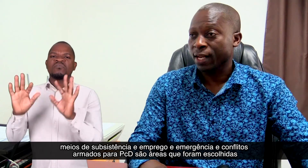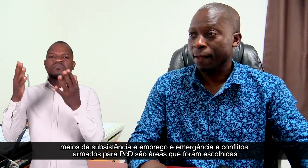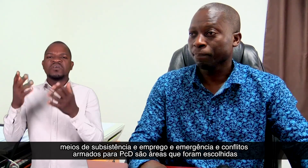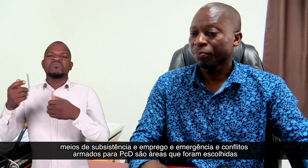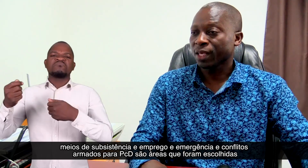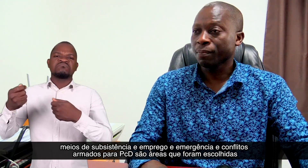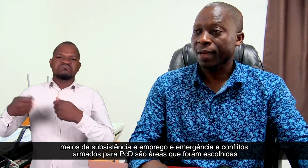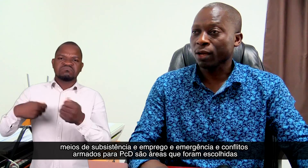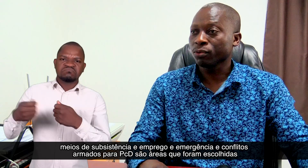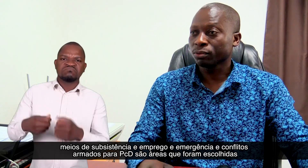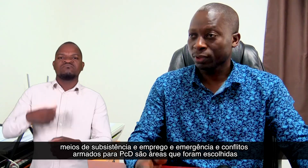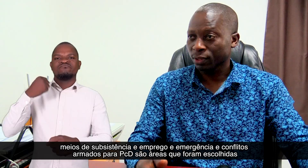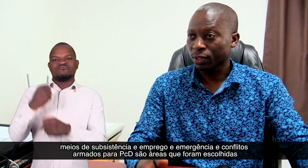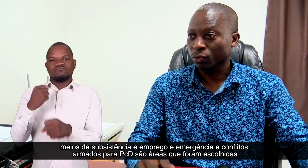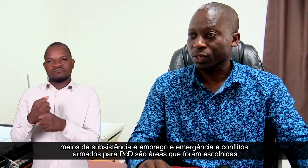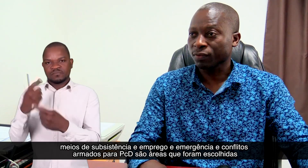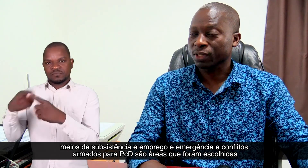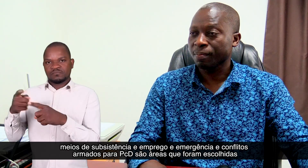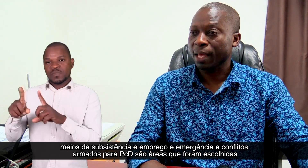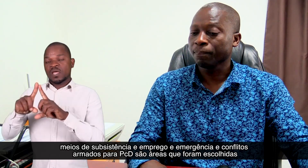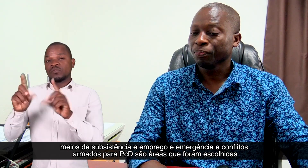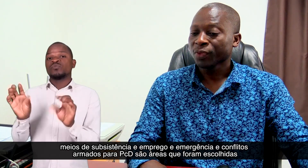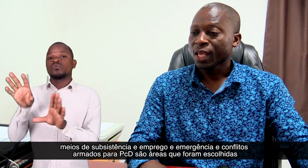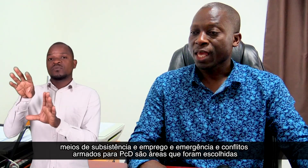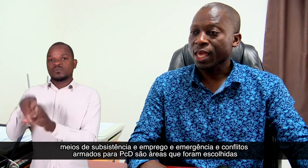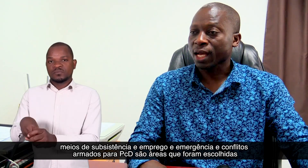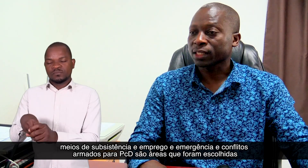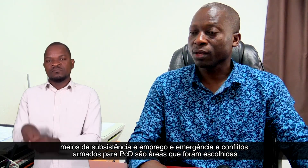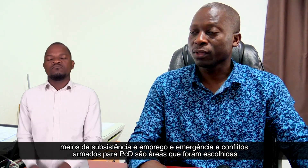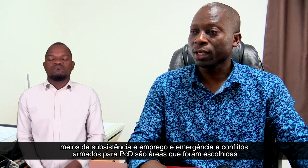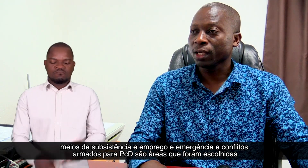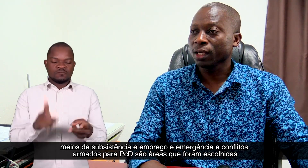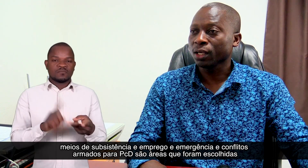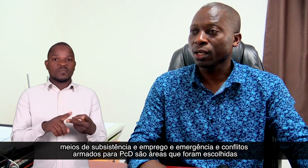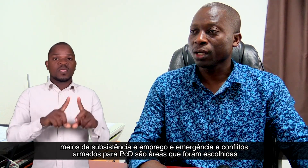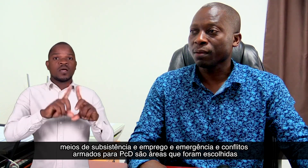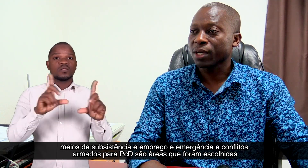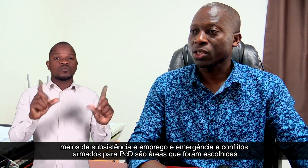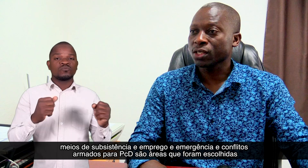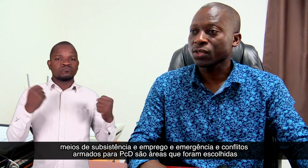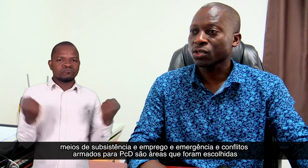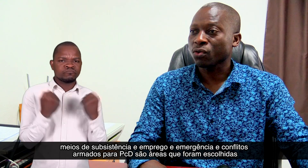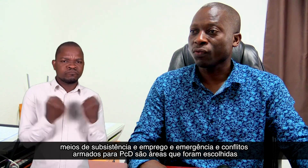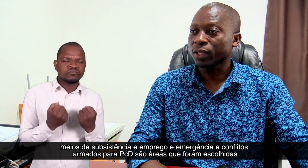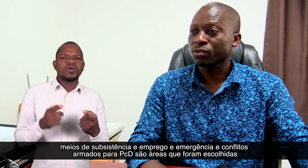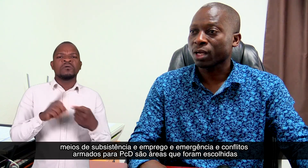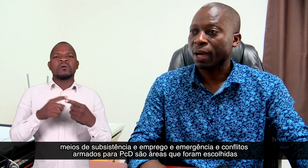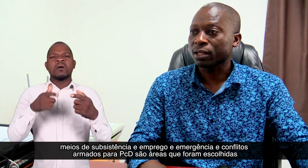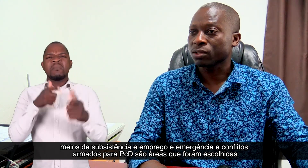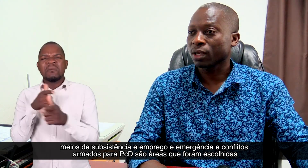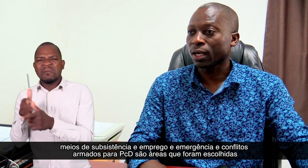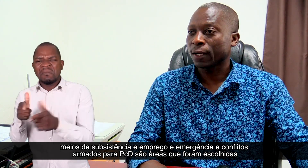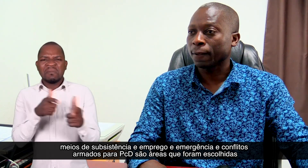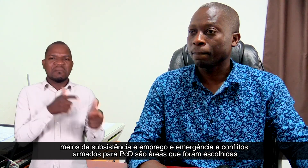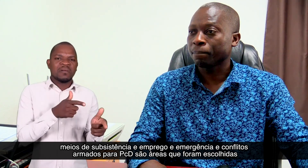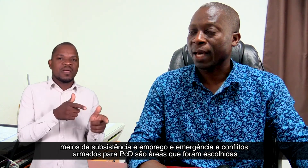subsistência, né? E emprego inclusivos também, e a questão de emergências e conflitos